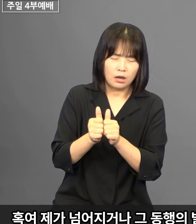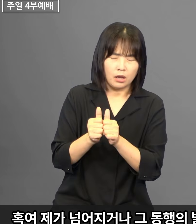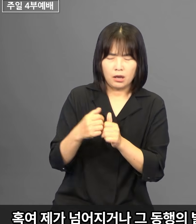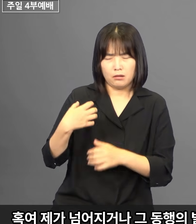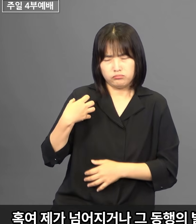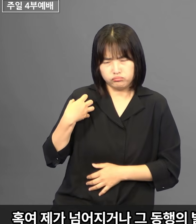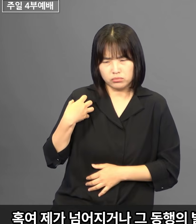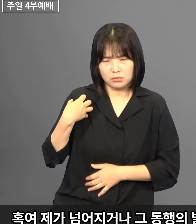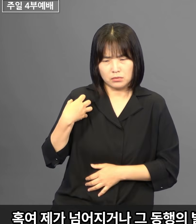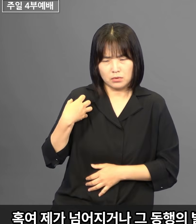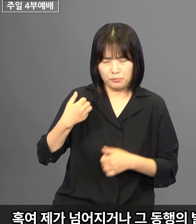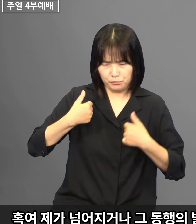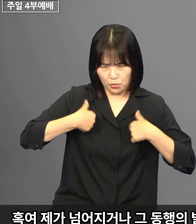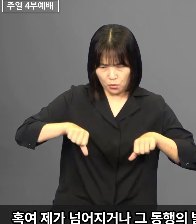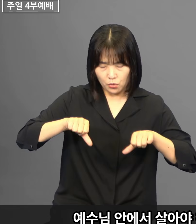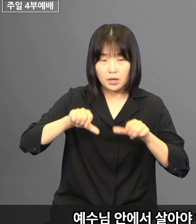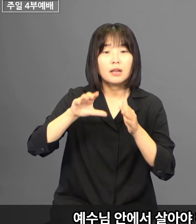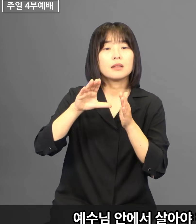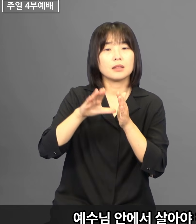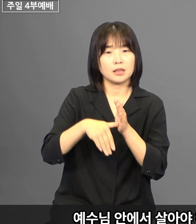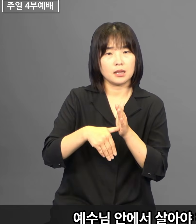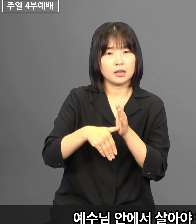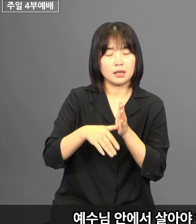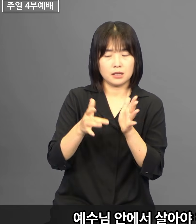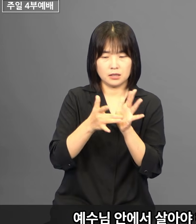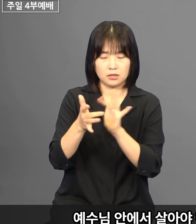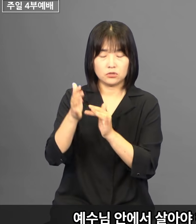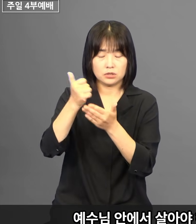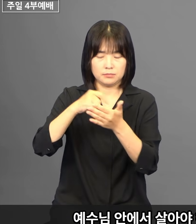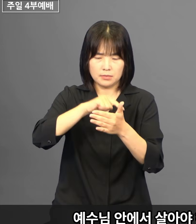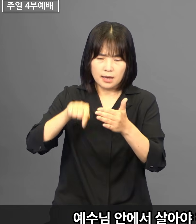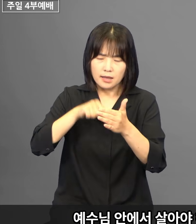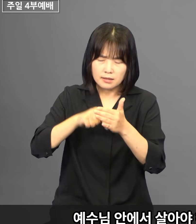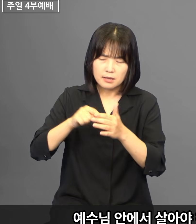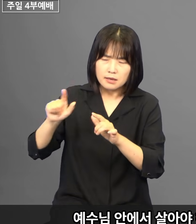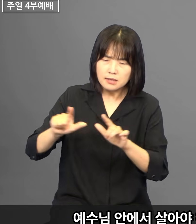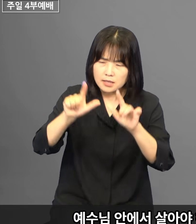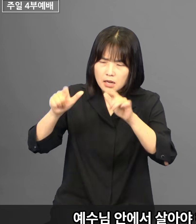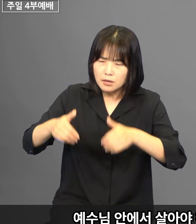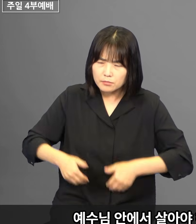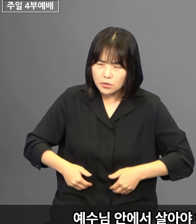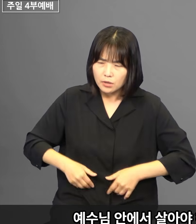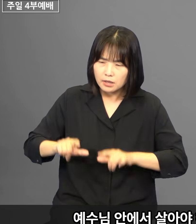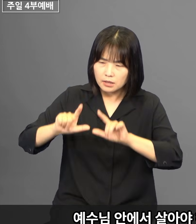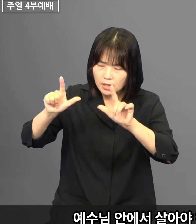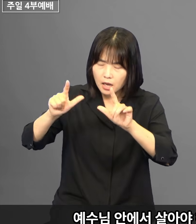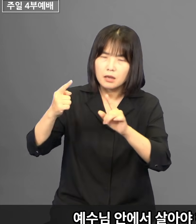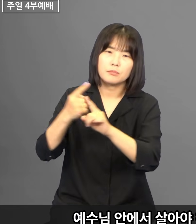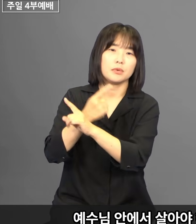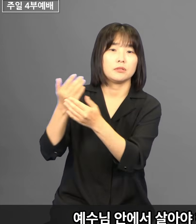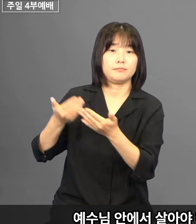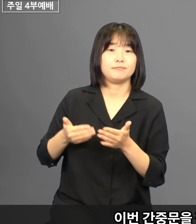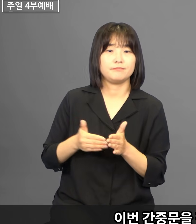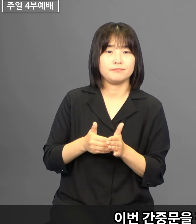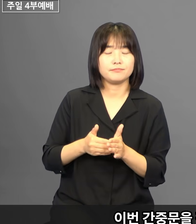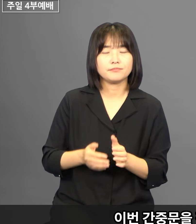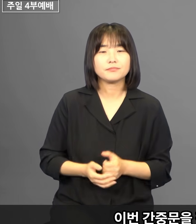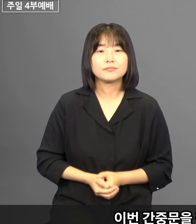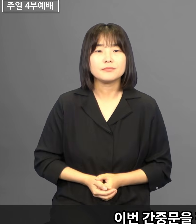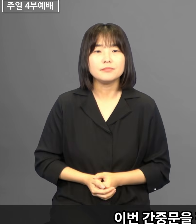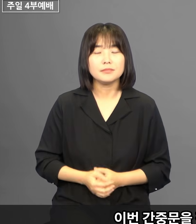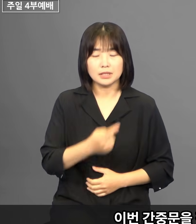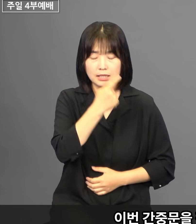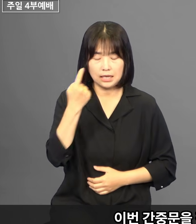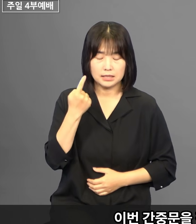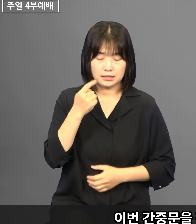버겁다며 물러나려 하는 순간들을 예수님 안에서 살아야 하는 날들로 바꾸어 주셨습니다. 이번